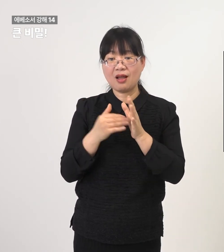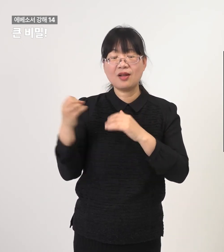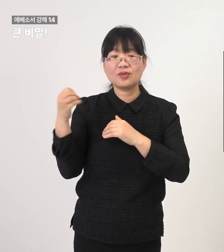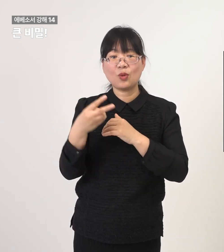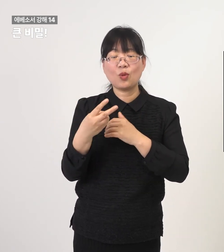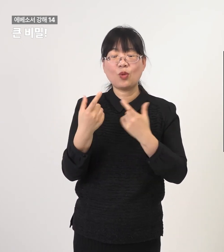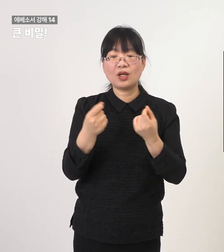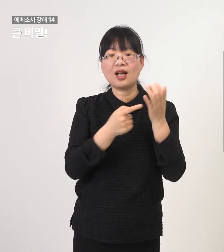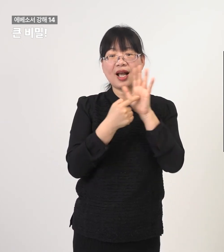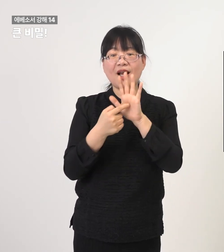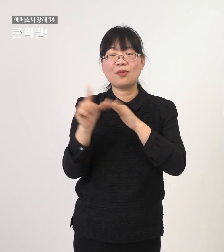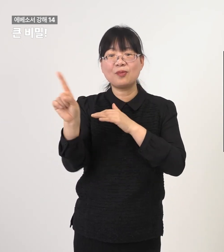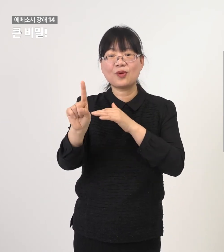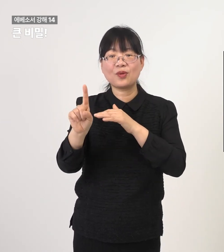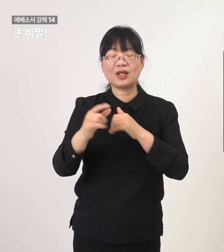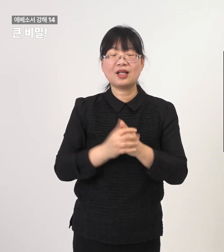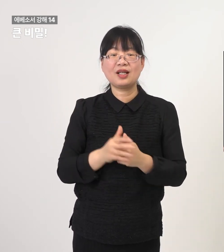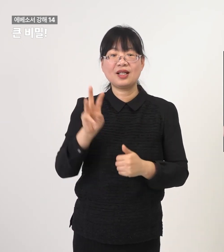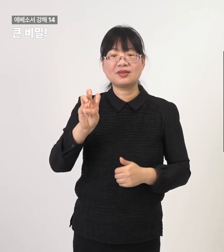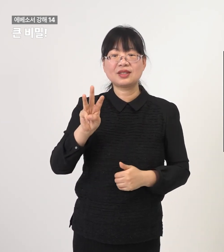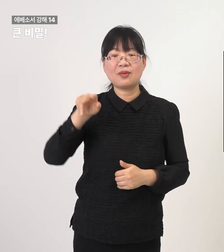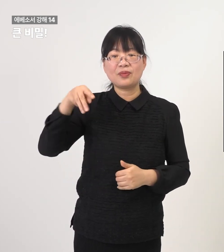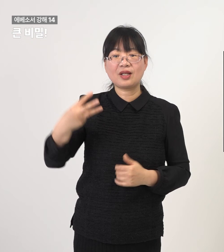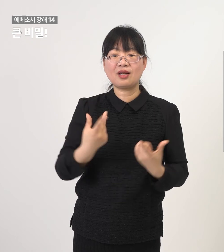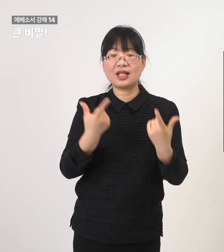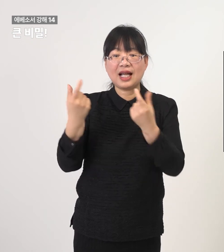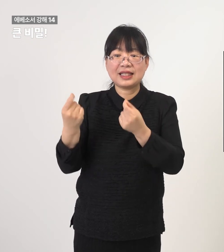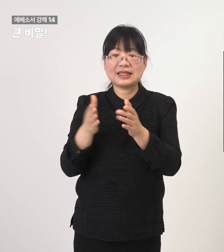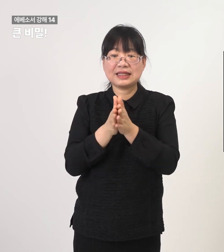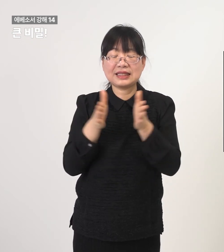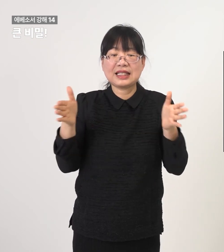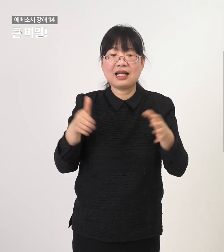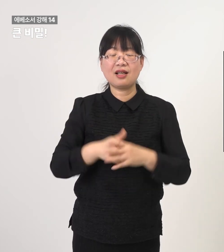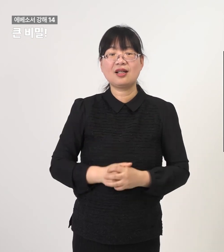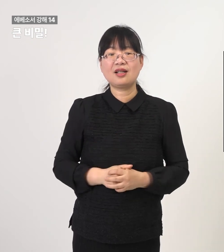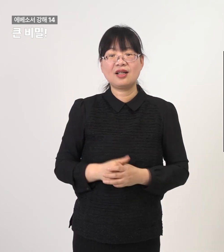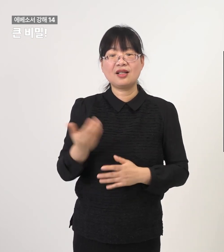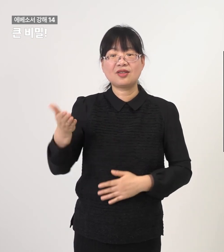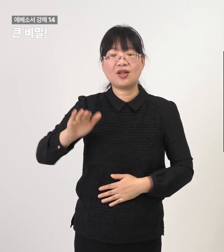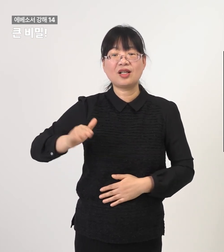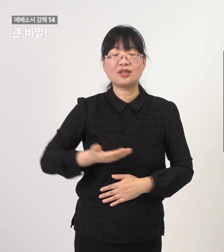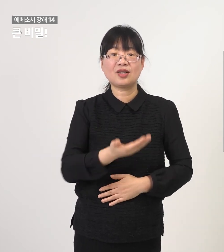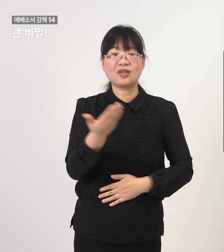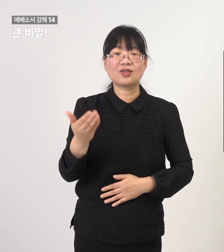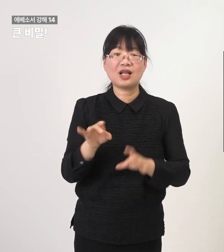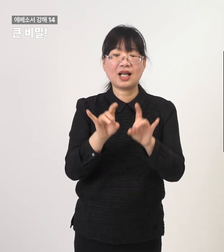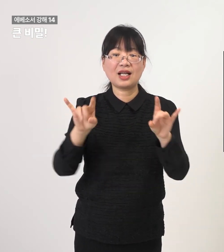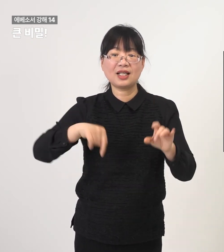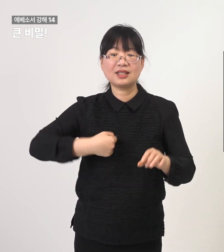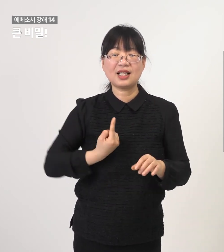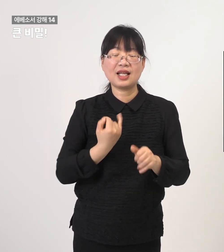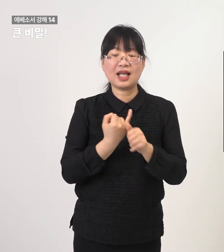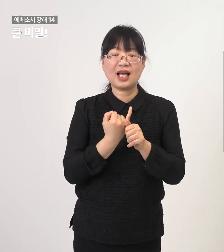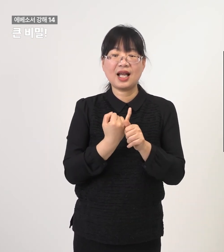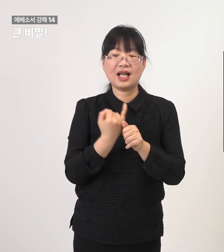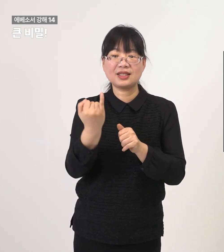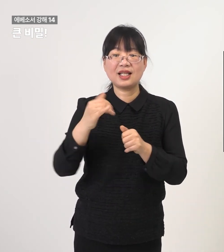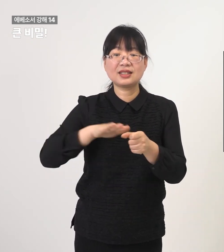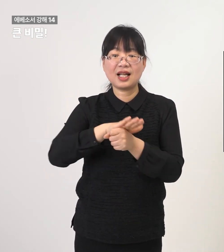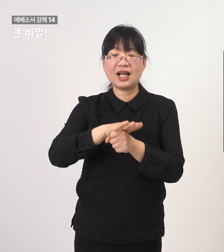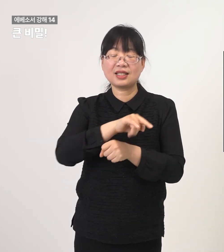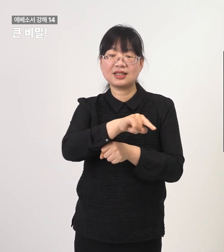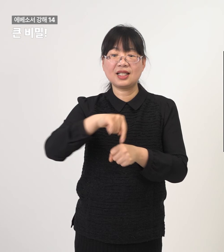그리고 이렇게 되어 있습니다. 33절 다 같이 시작. 그러나 너희도 각각 자기의 아내